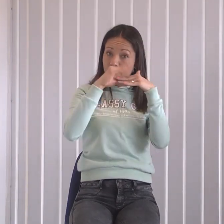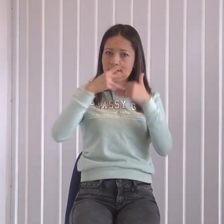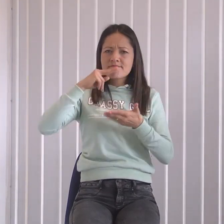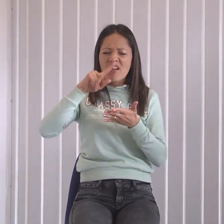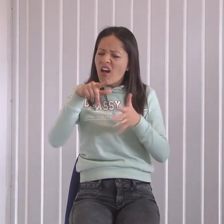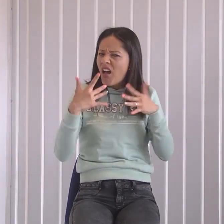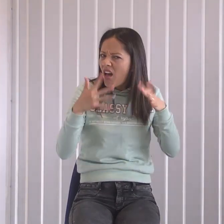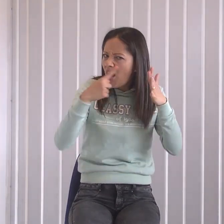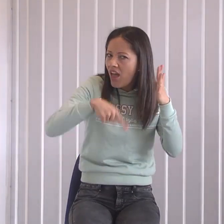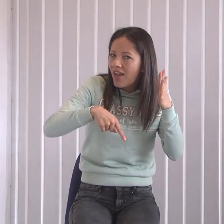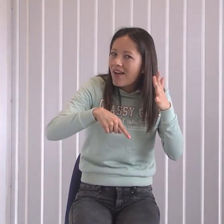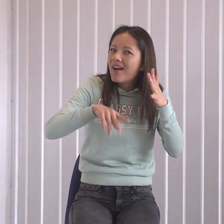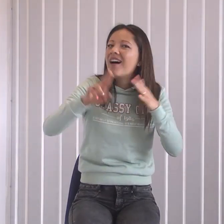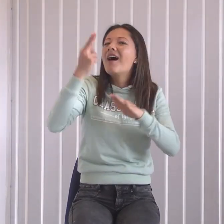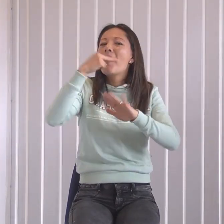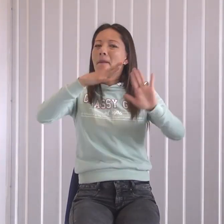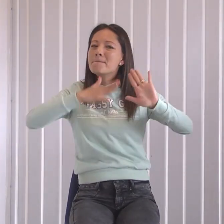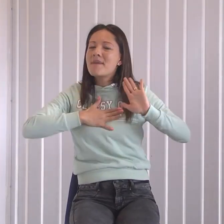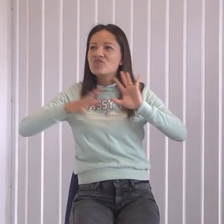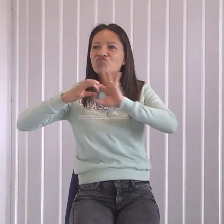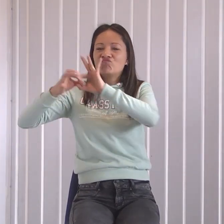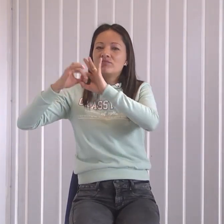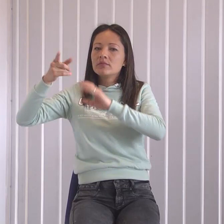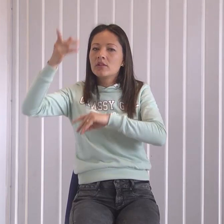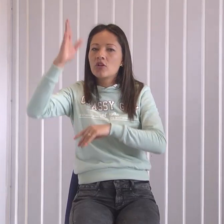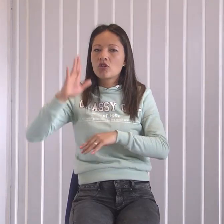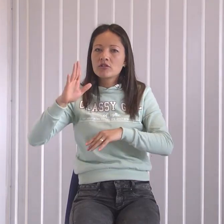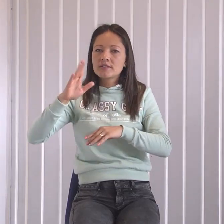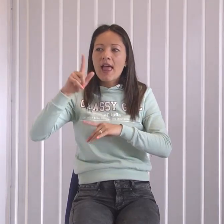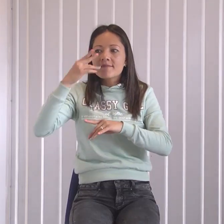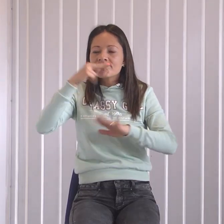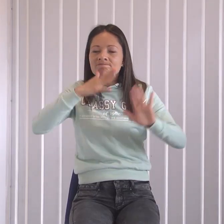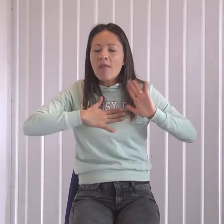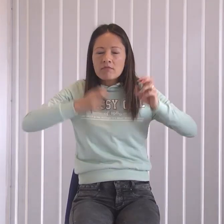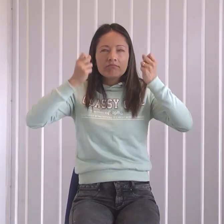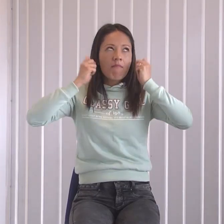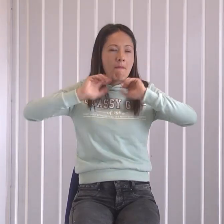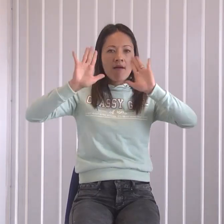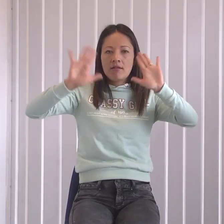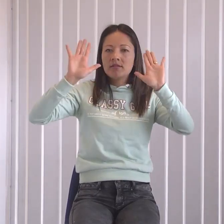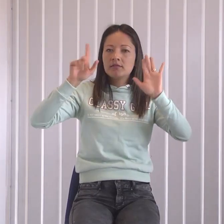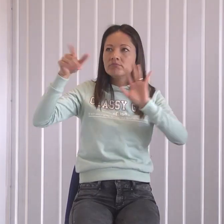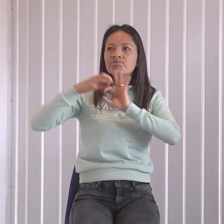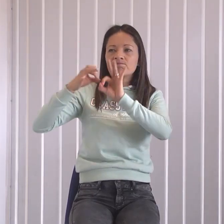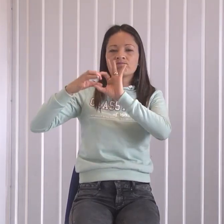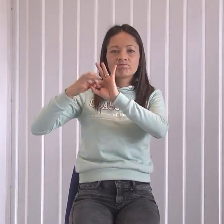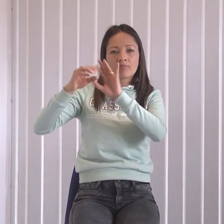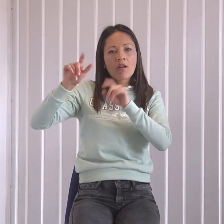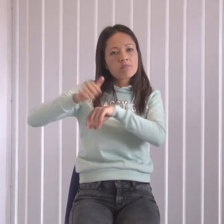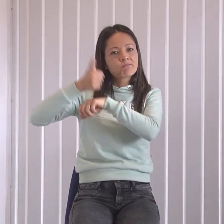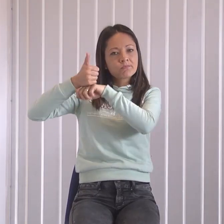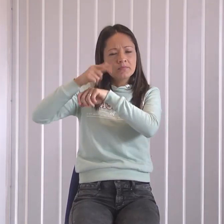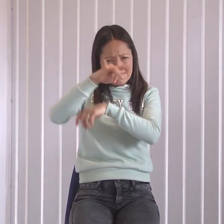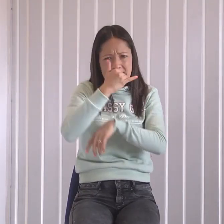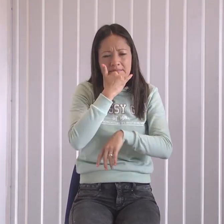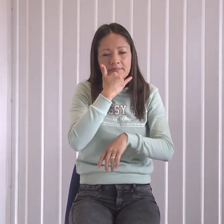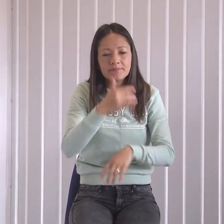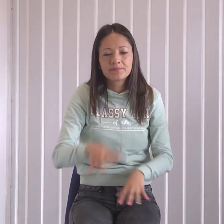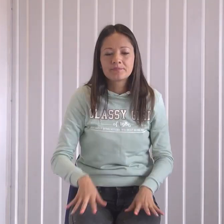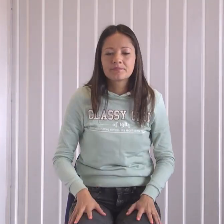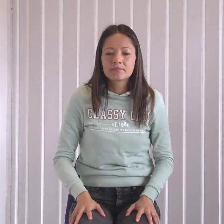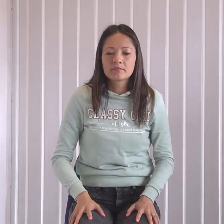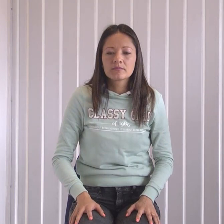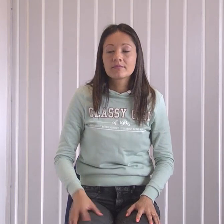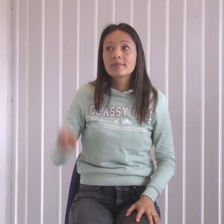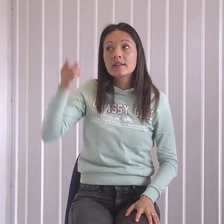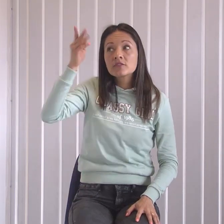estábamos celebrando? El pacto que habíamos hecho con Él. Ese pacto maravilloso con el Señor. ¿Sabe qué ocurre?